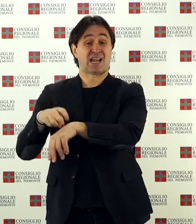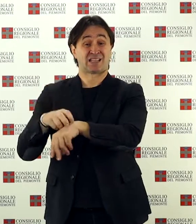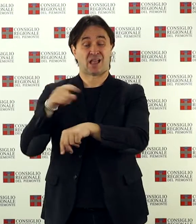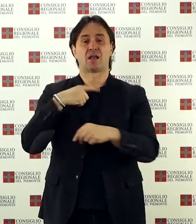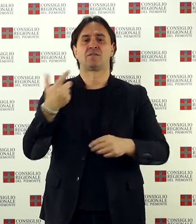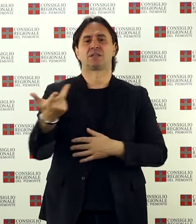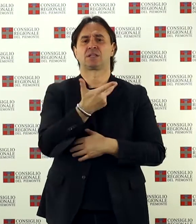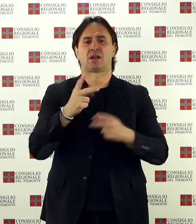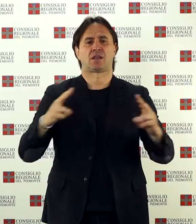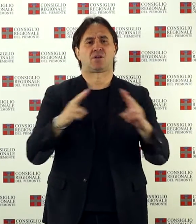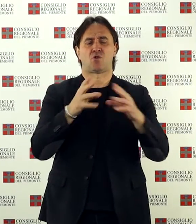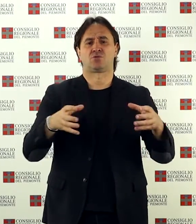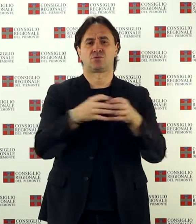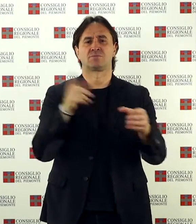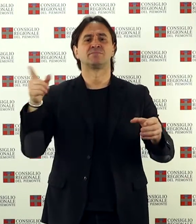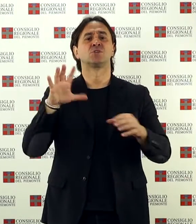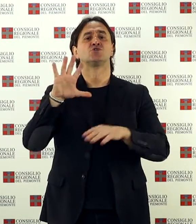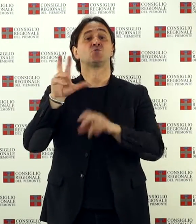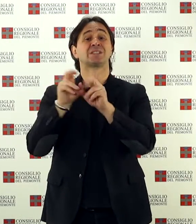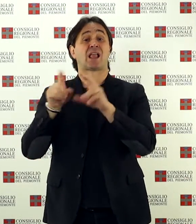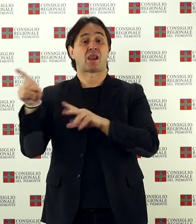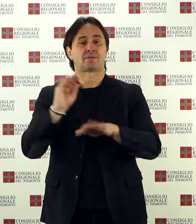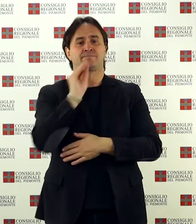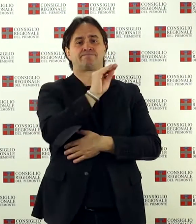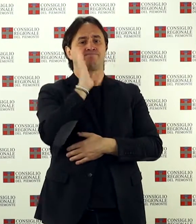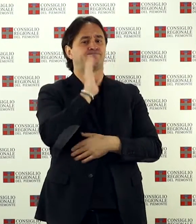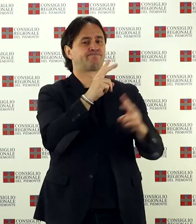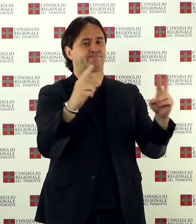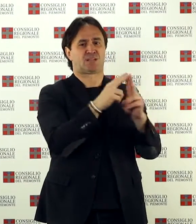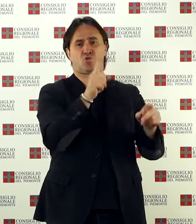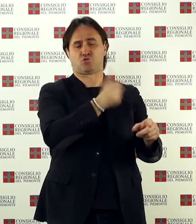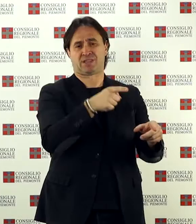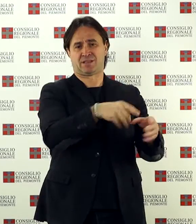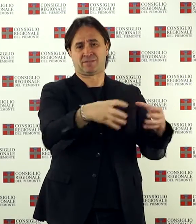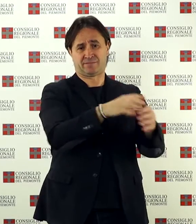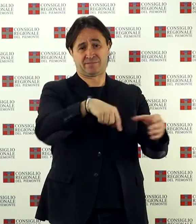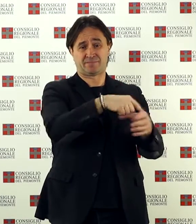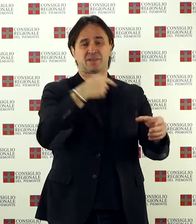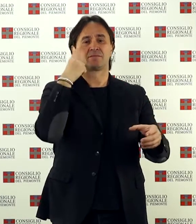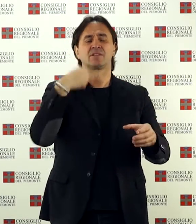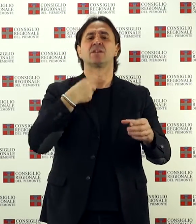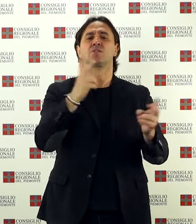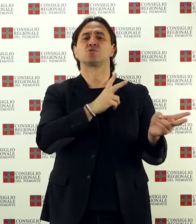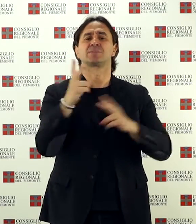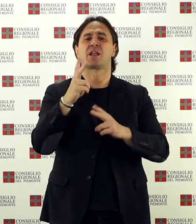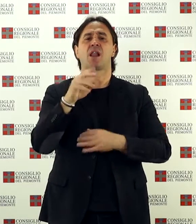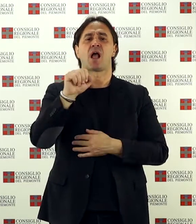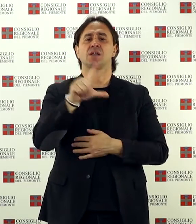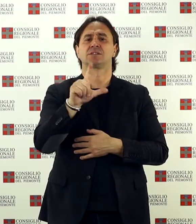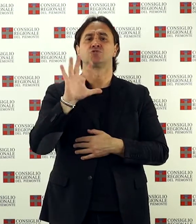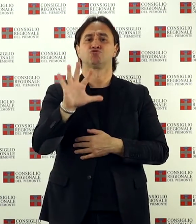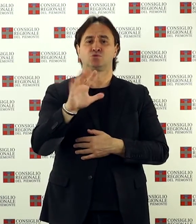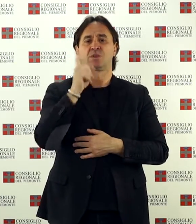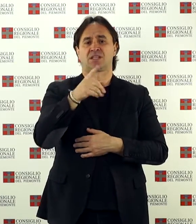riunite in seduta congiunta su richiesta del Movimento 5 Stelle per discutere della localizzazione del nuovo ospedale unico dell'ASL Torino